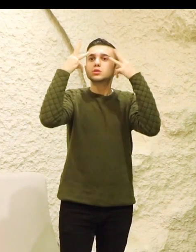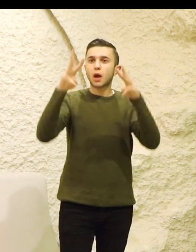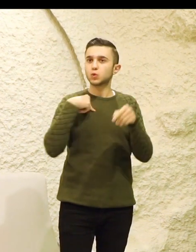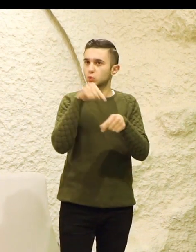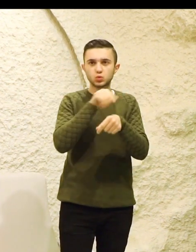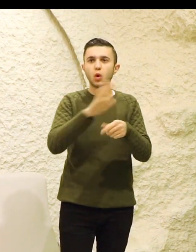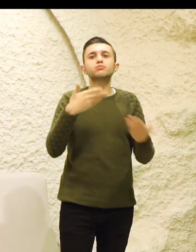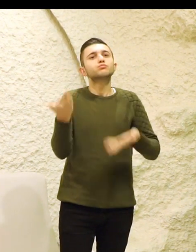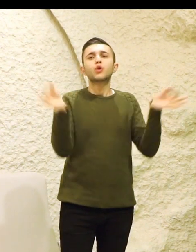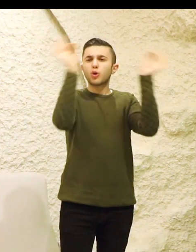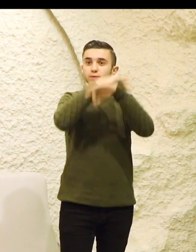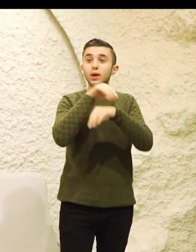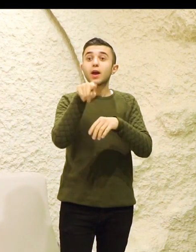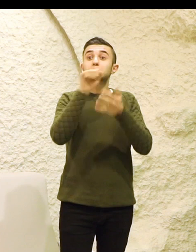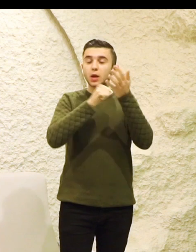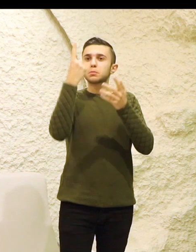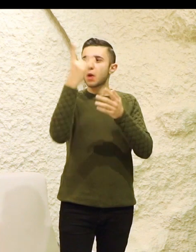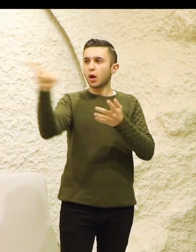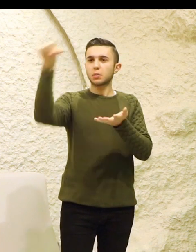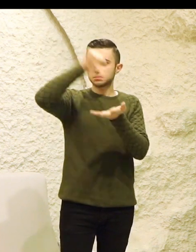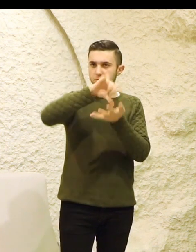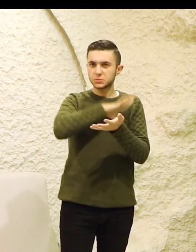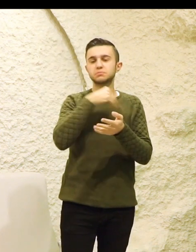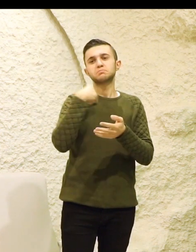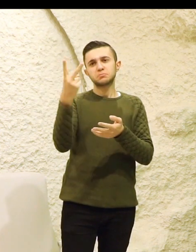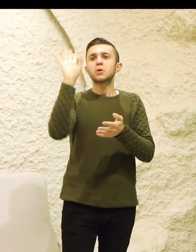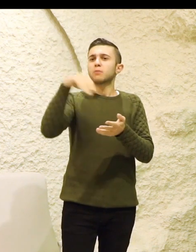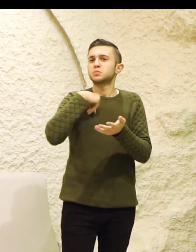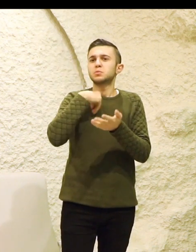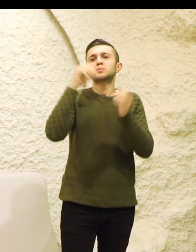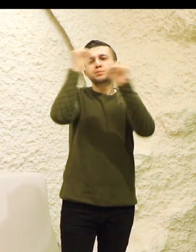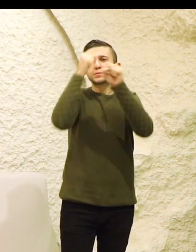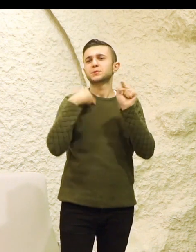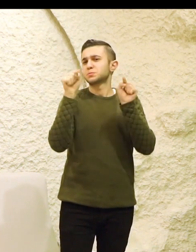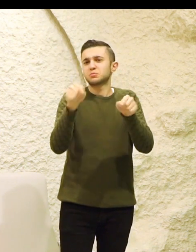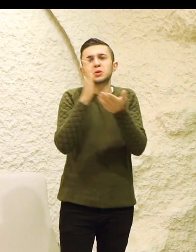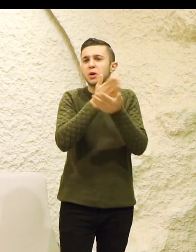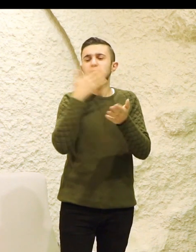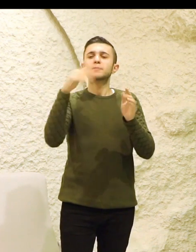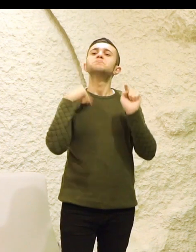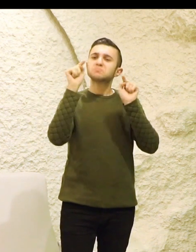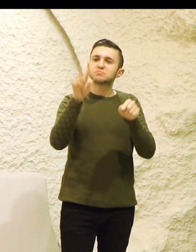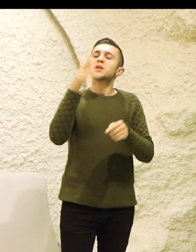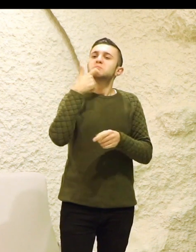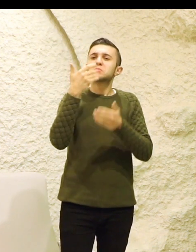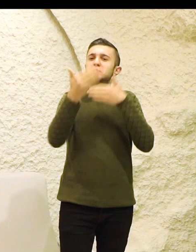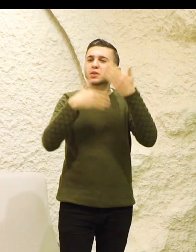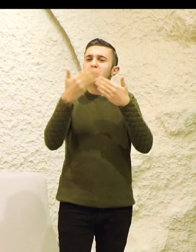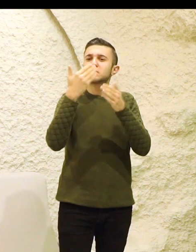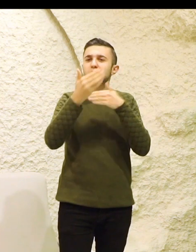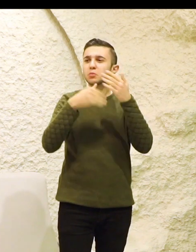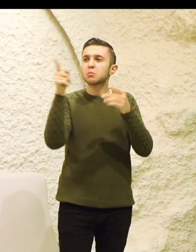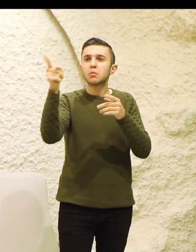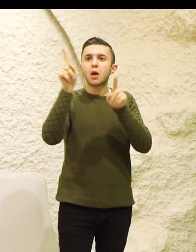լույս չկար։ Ես չէի հասկանում, ես ոնց եմ ապրում, ինչի համար եմ ապրում։ Մարիան ինձ, Մարիայի տված դասեր ինձ